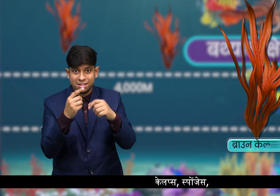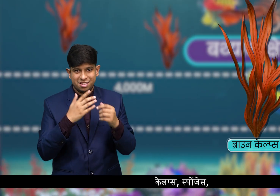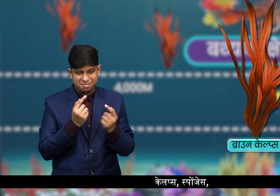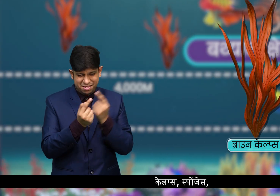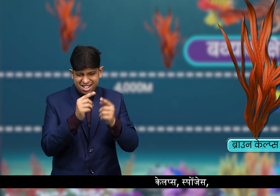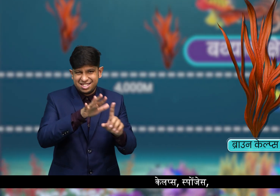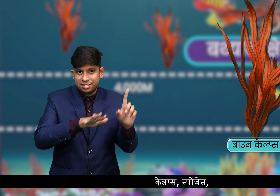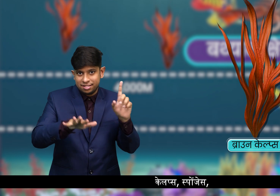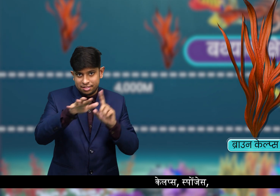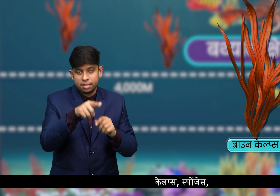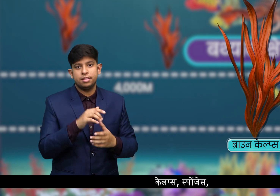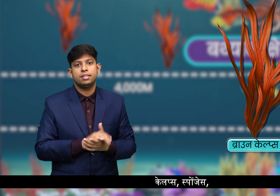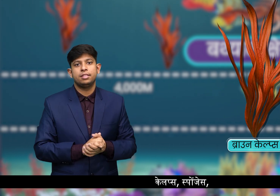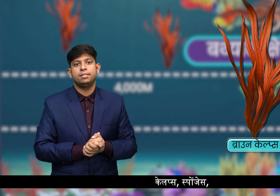कैलप्स स्पोजेस,